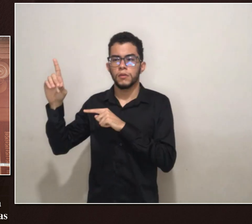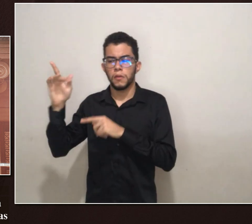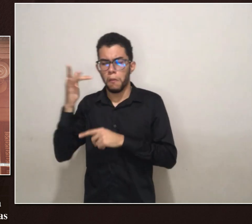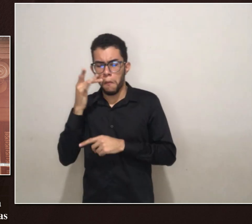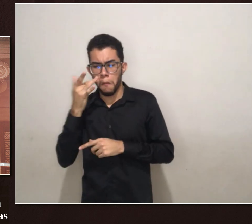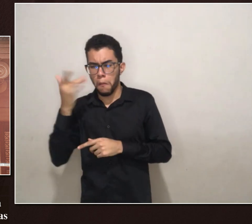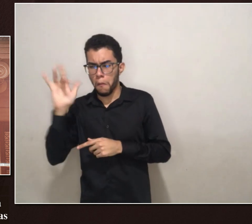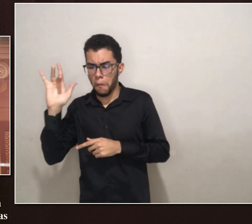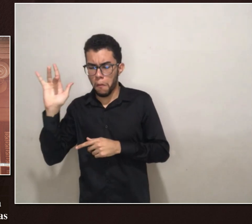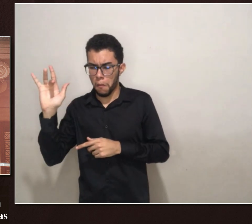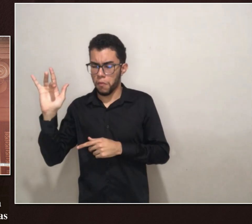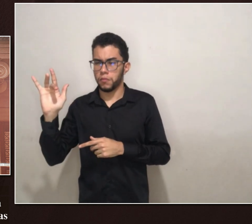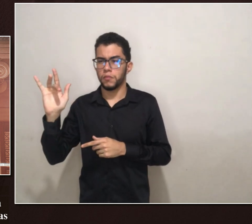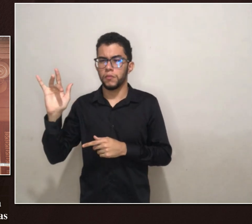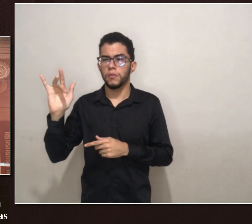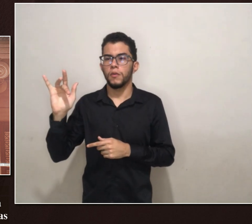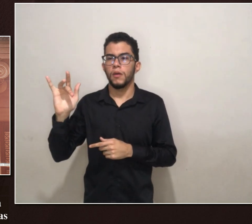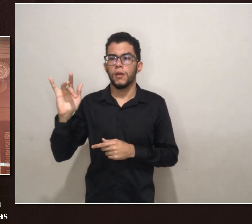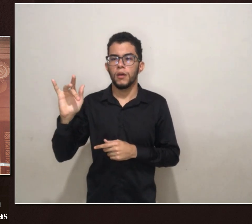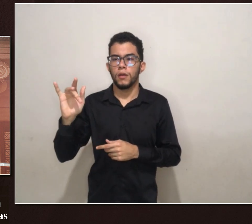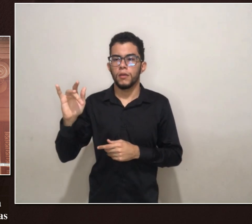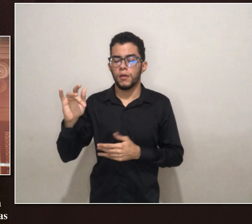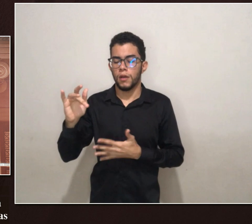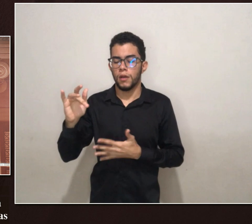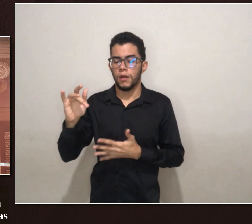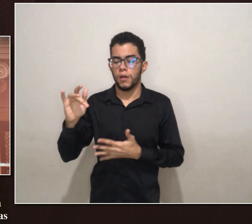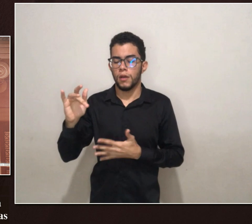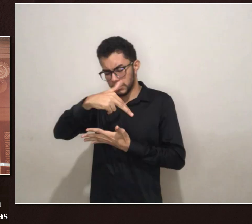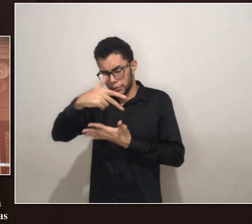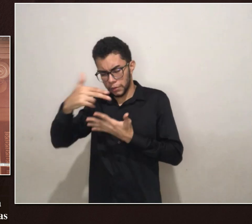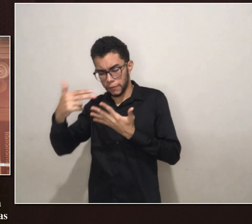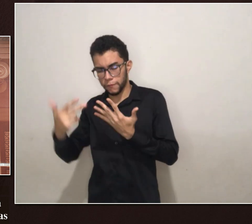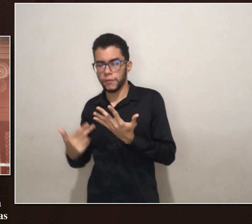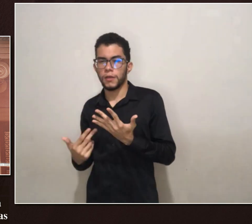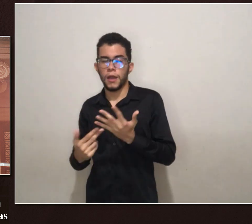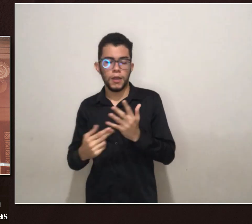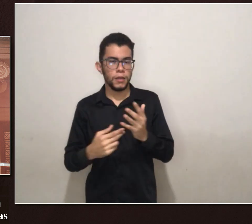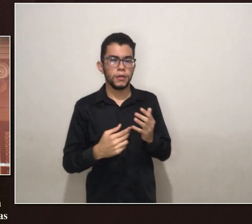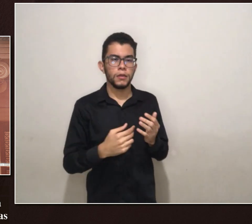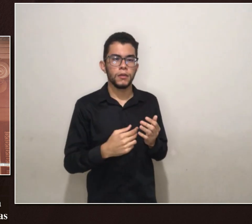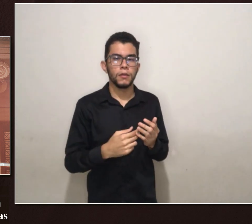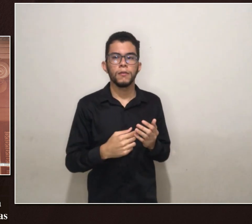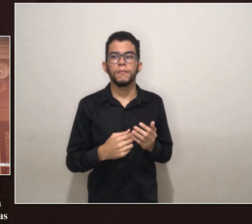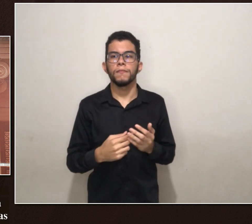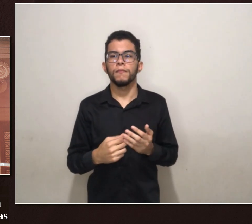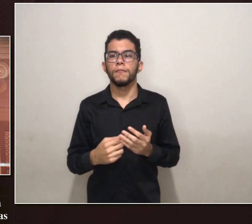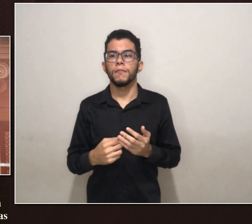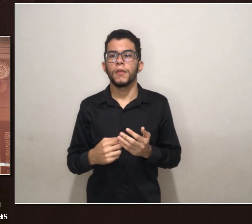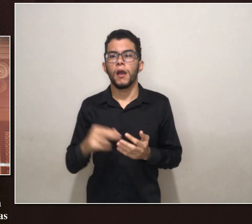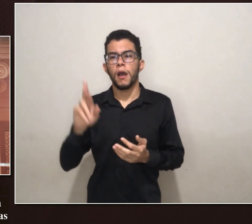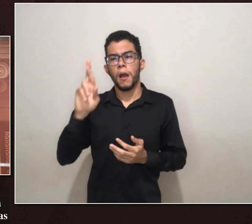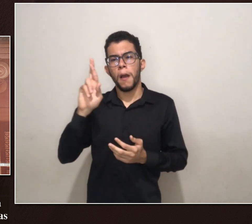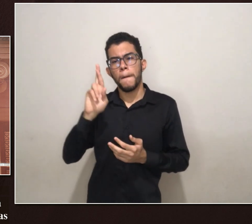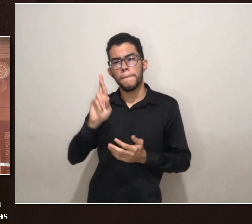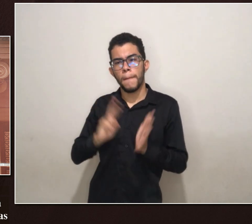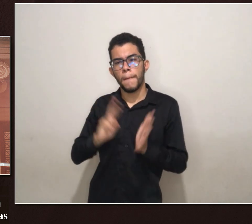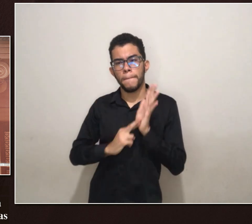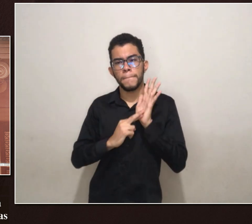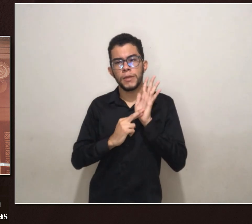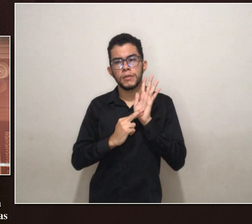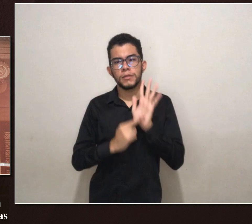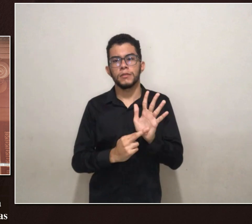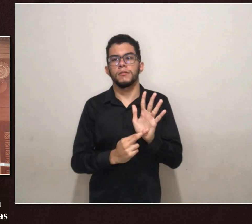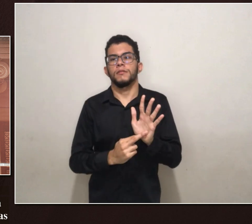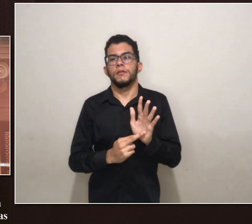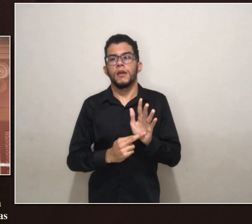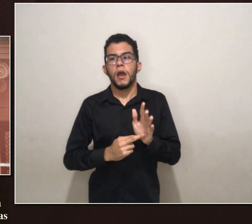né, representam as igrejas. E as sete estrelas representam os sete anjos. Eu